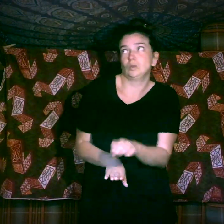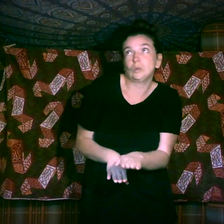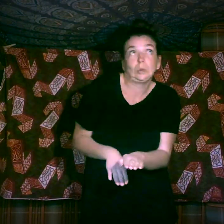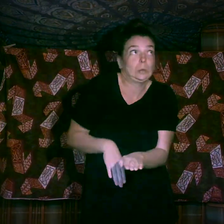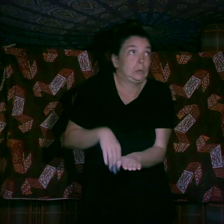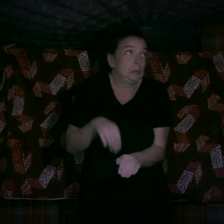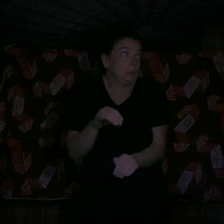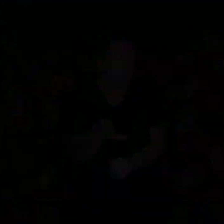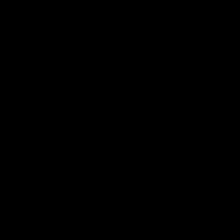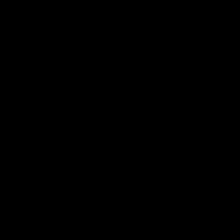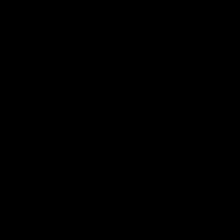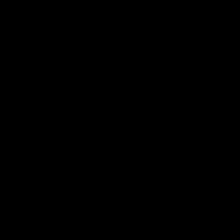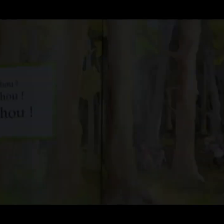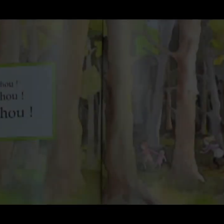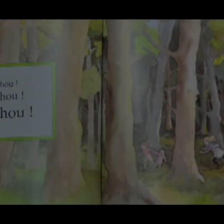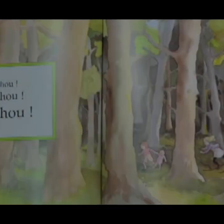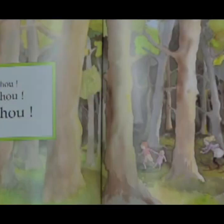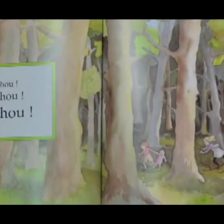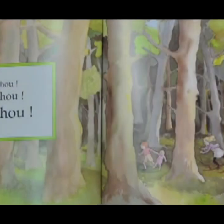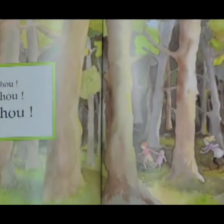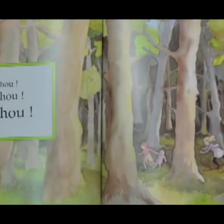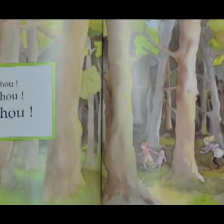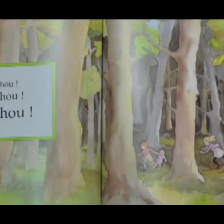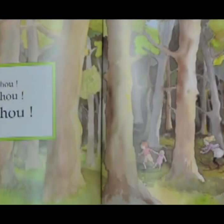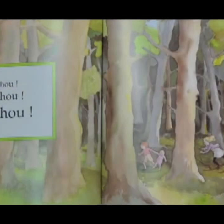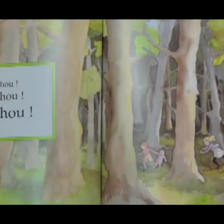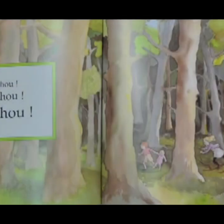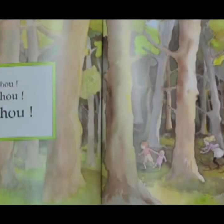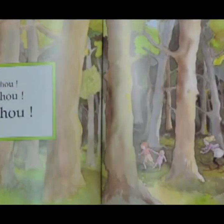ouh, ouh, ouh.